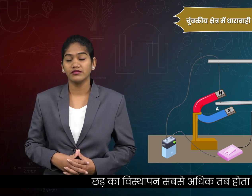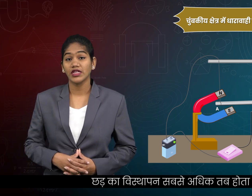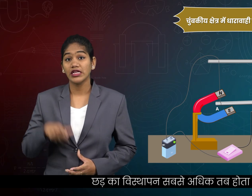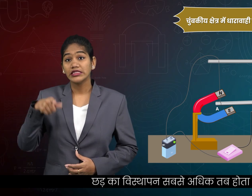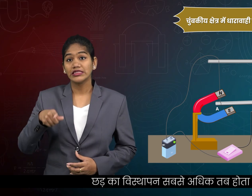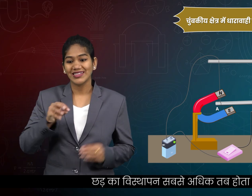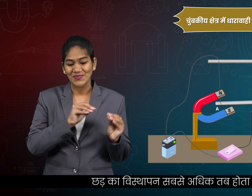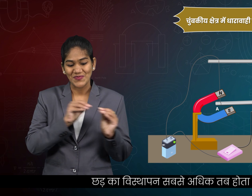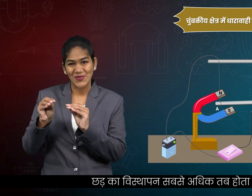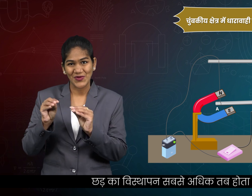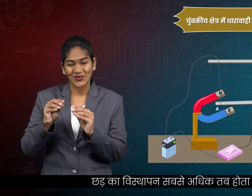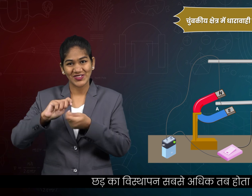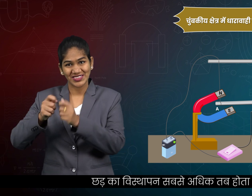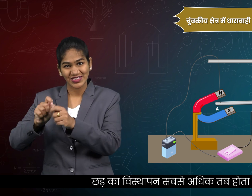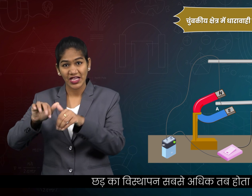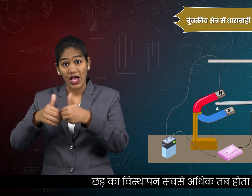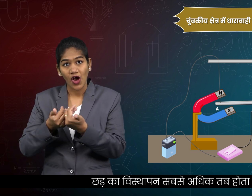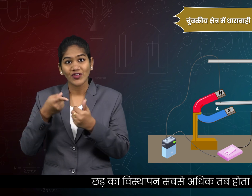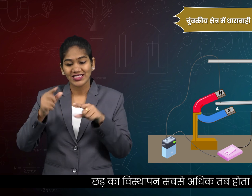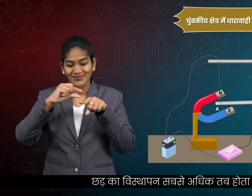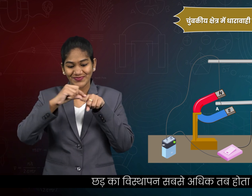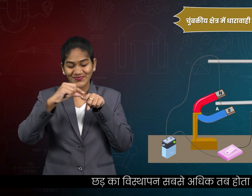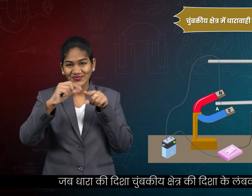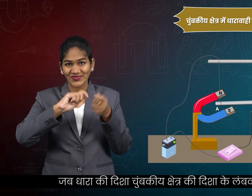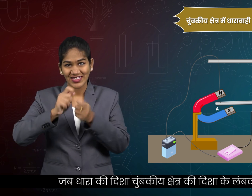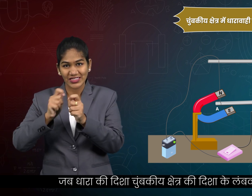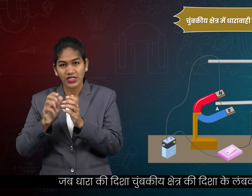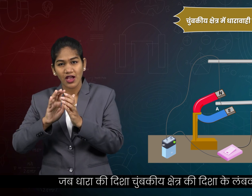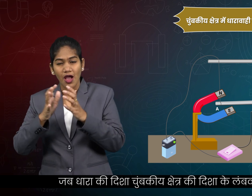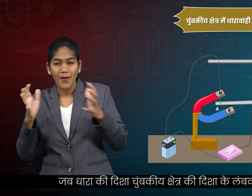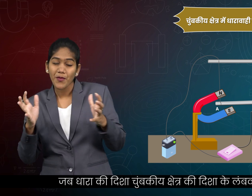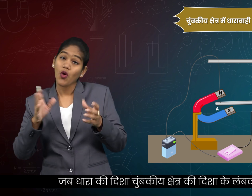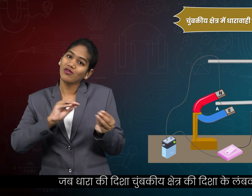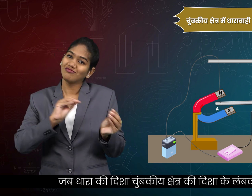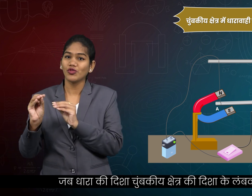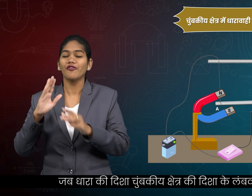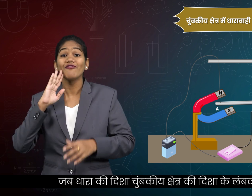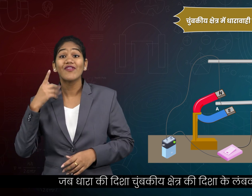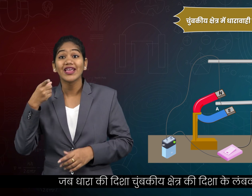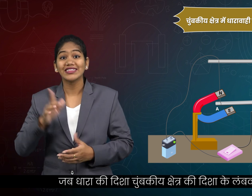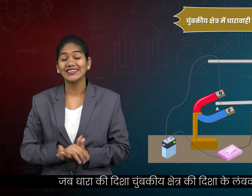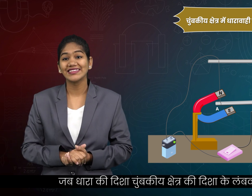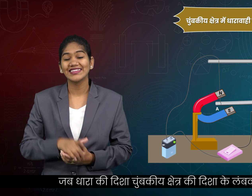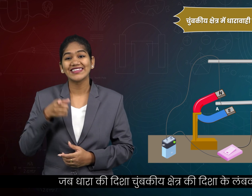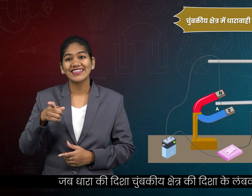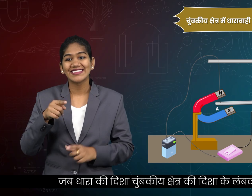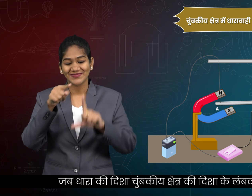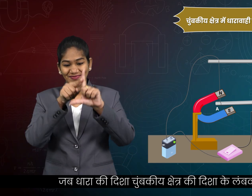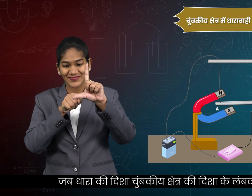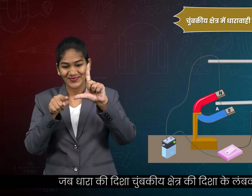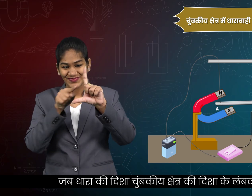छड़ का विस्थापन सबसे अधिक तब होता है जब धारा की दिशा चुंबकीय क्षेत्र की दिशा